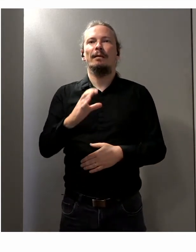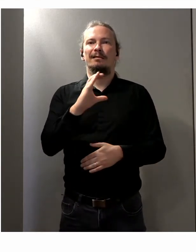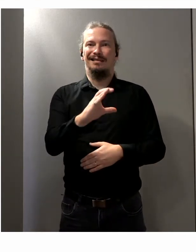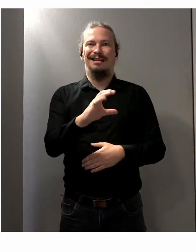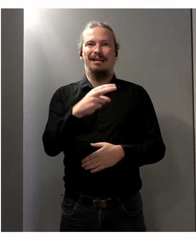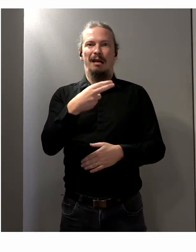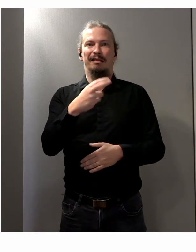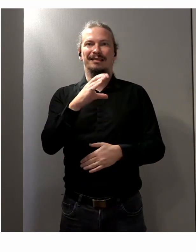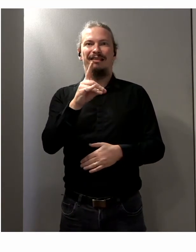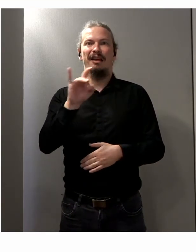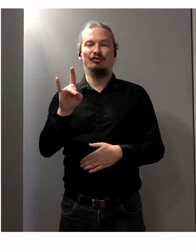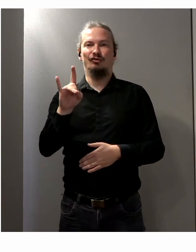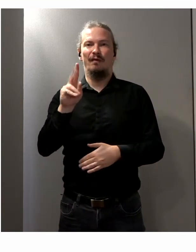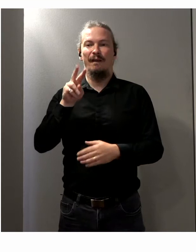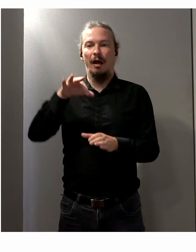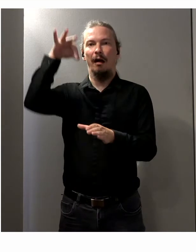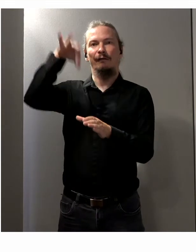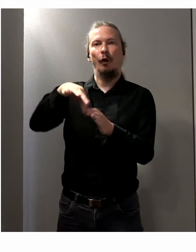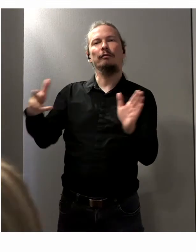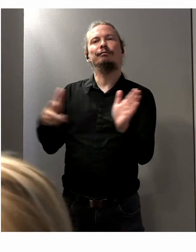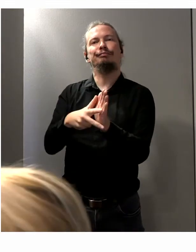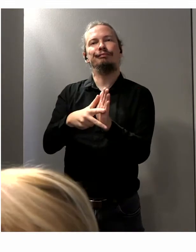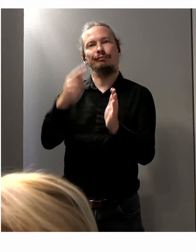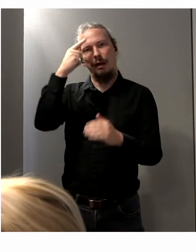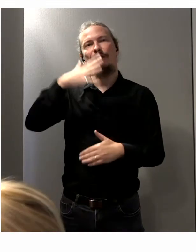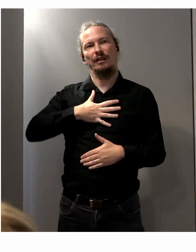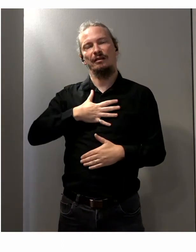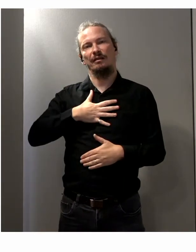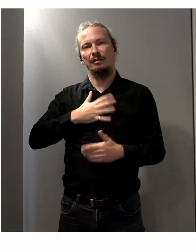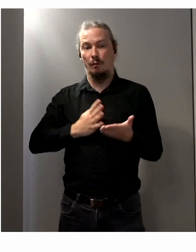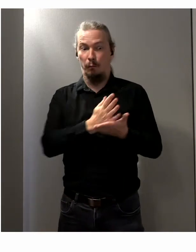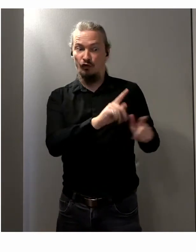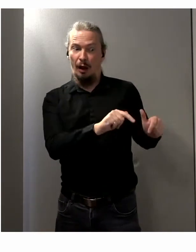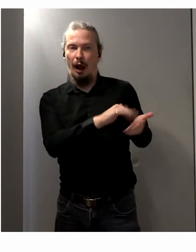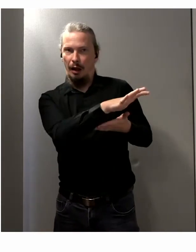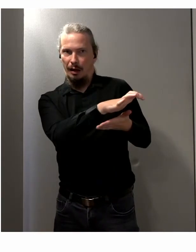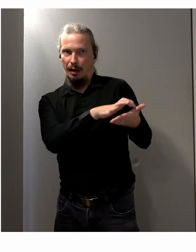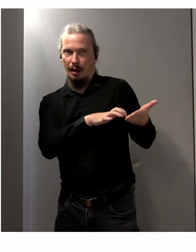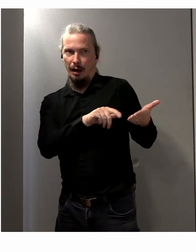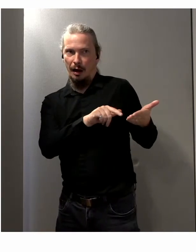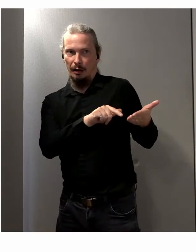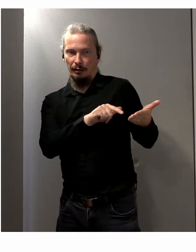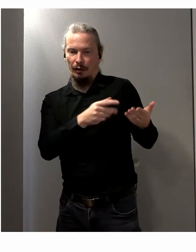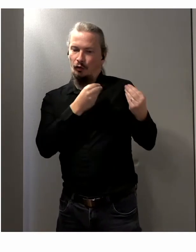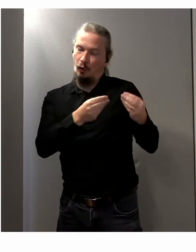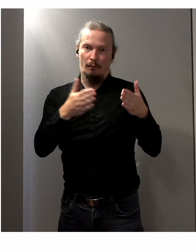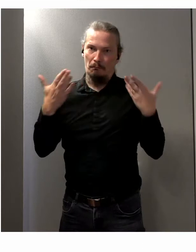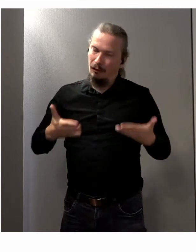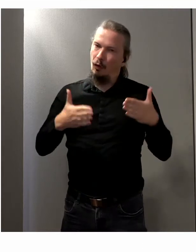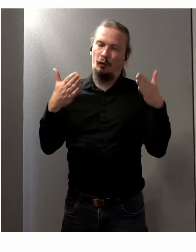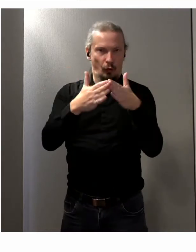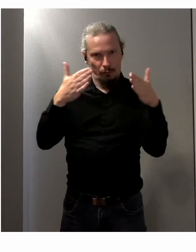CNCDH va voter un avis dont j'ai le projet sous les yeux et qui demandera